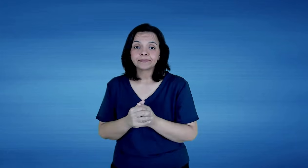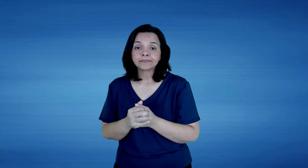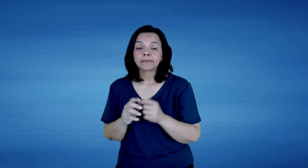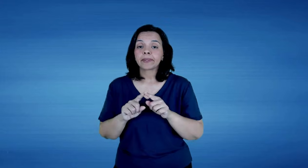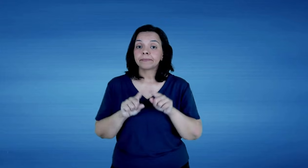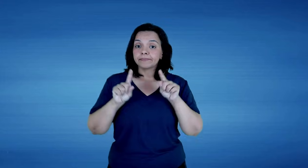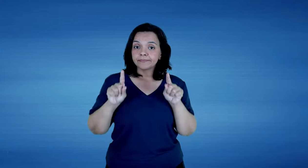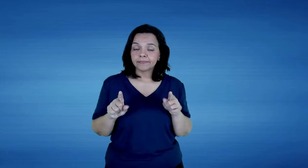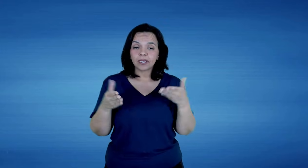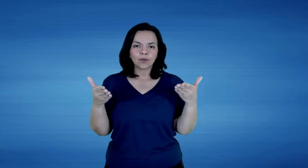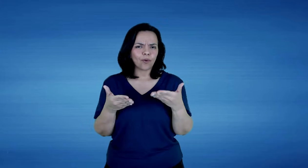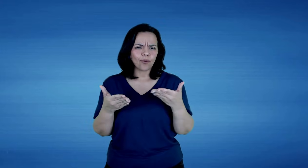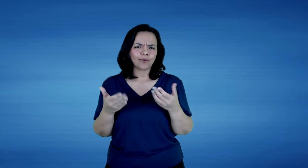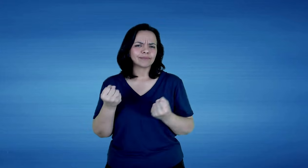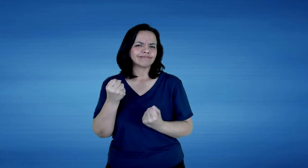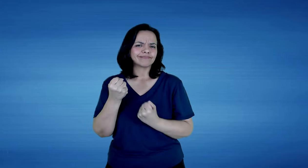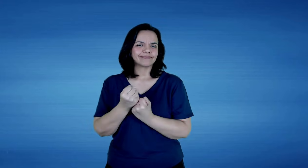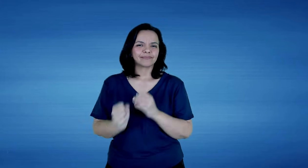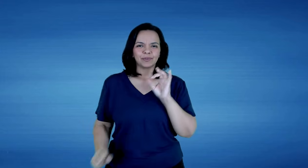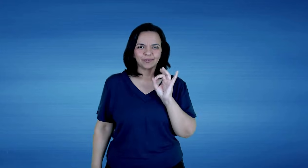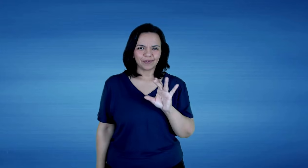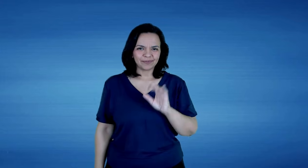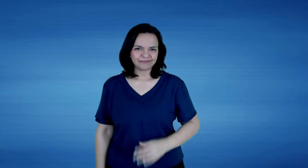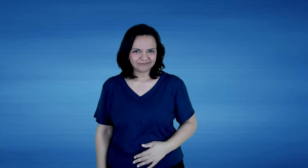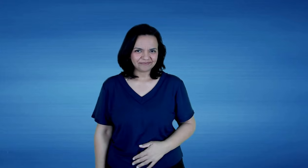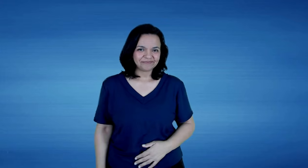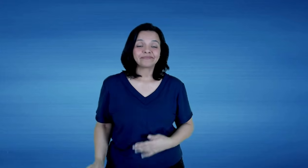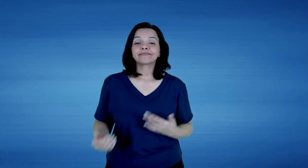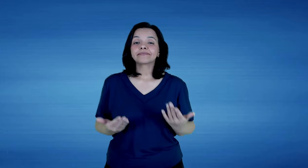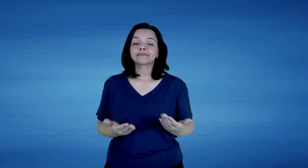as perguntas que a aula traz. Mas hoje é só um apoio.